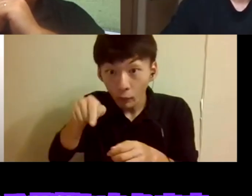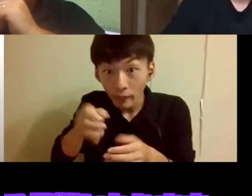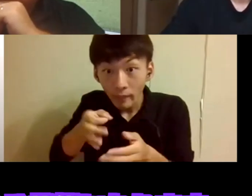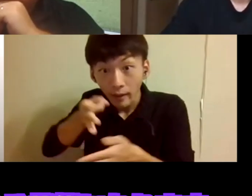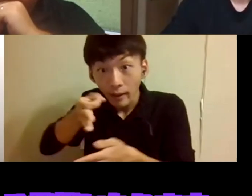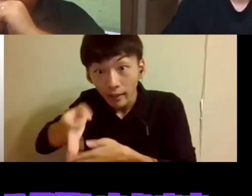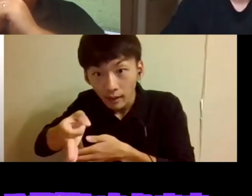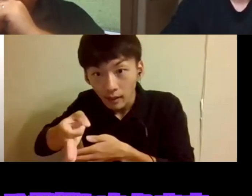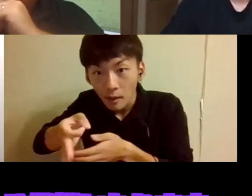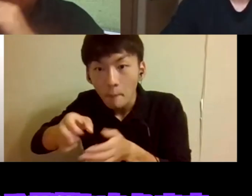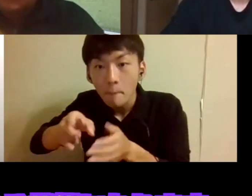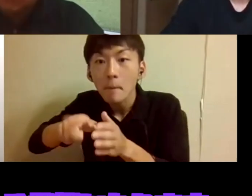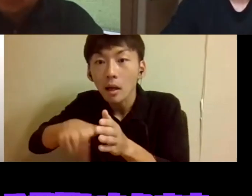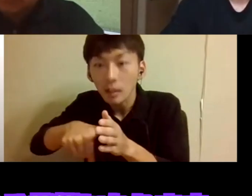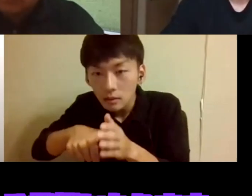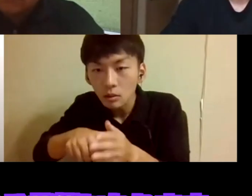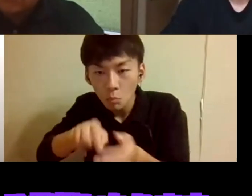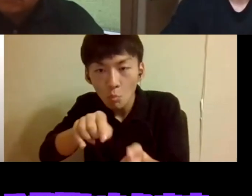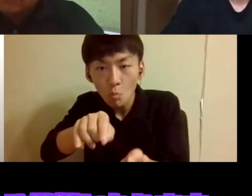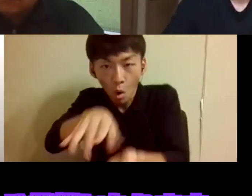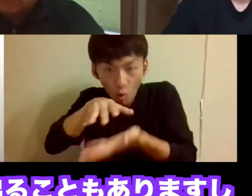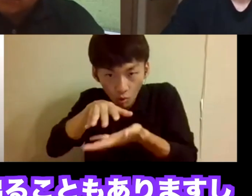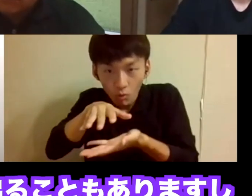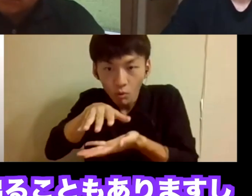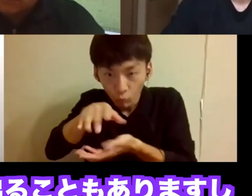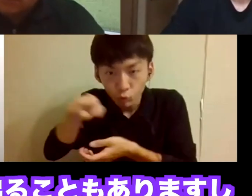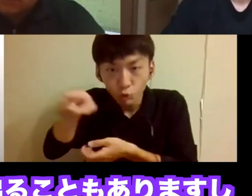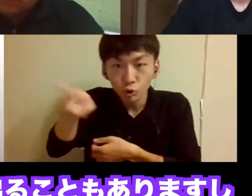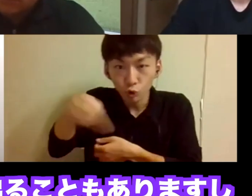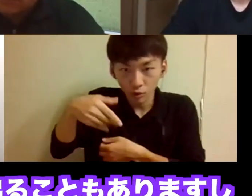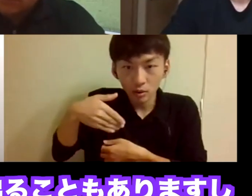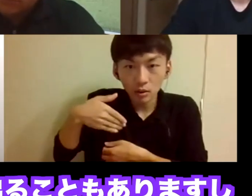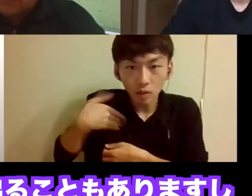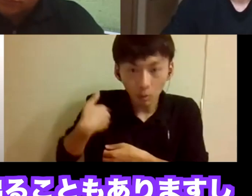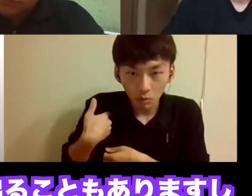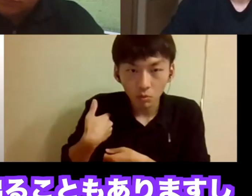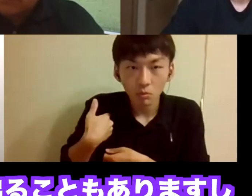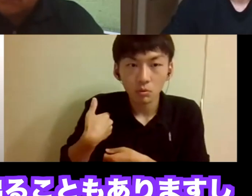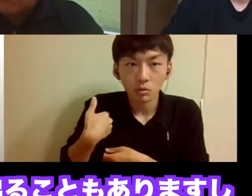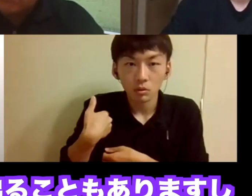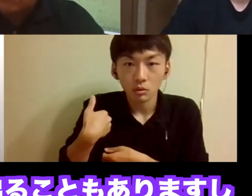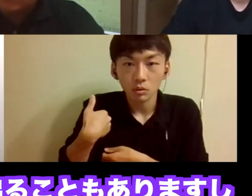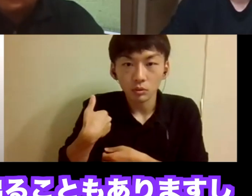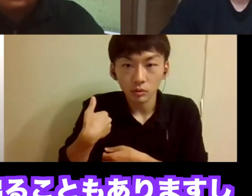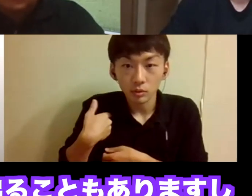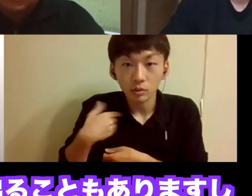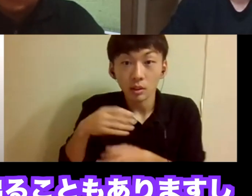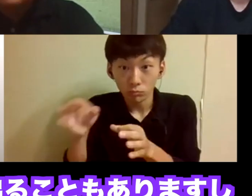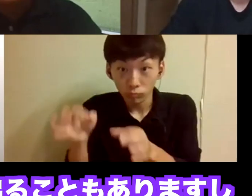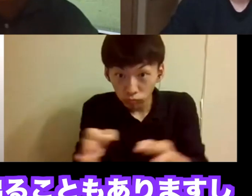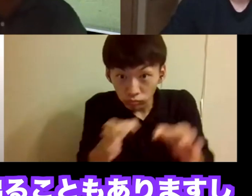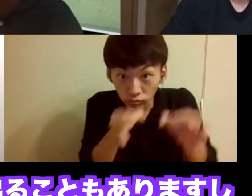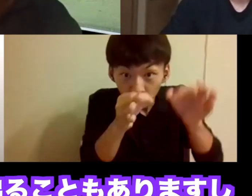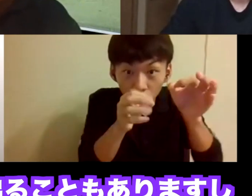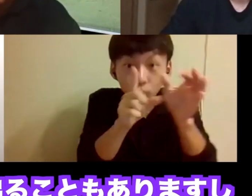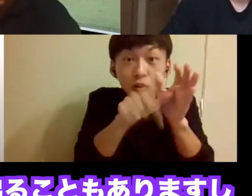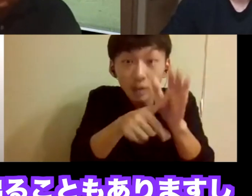いる状態ってまぁもしウルトそこで利益が出ますよというようなものでもあります